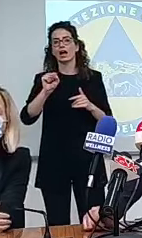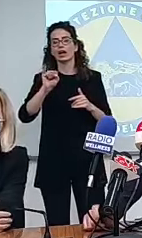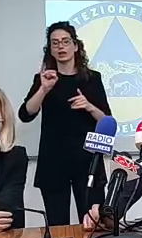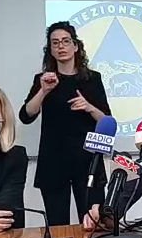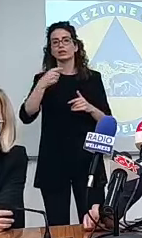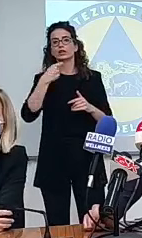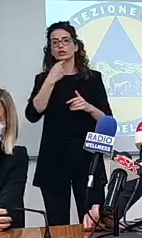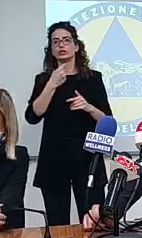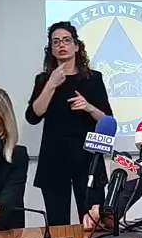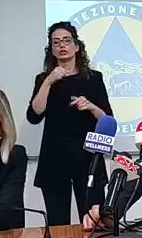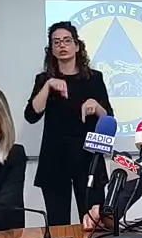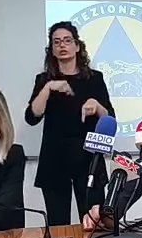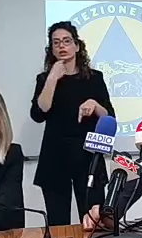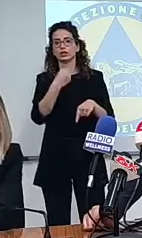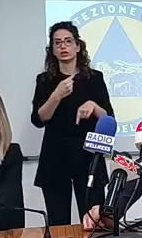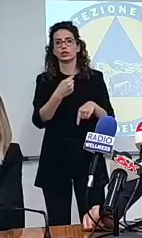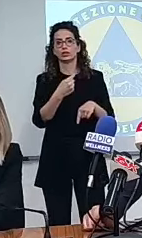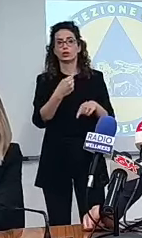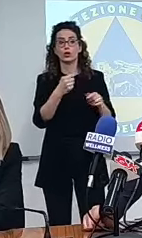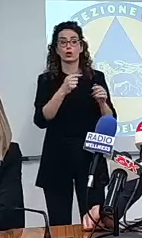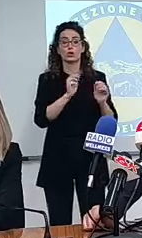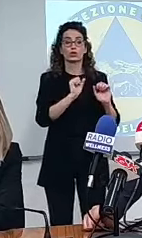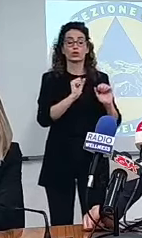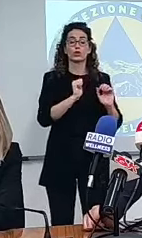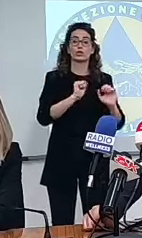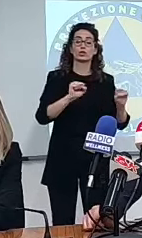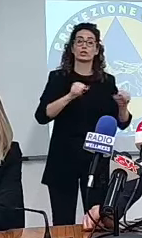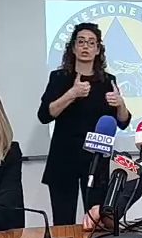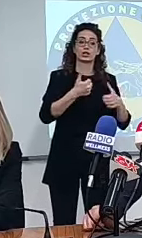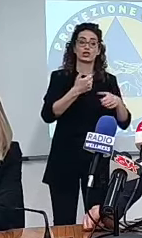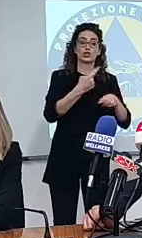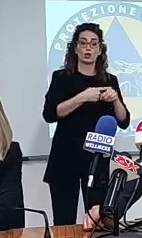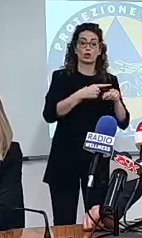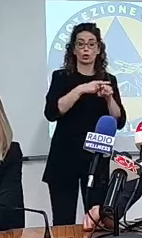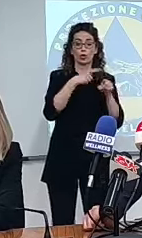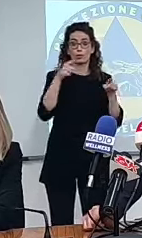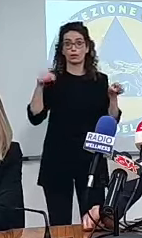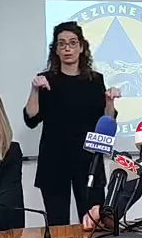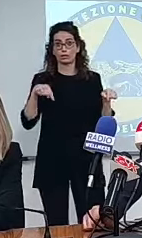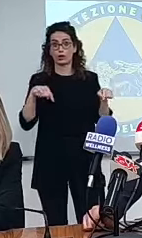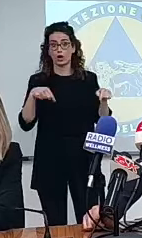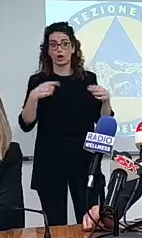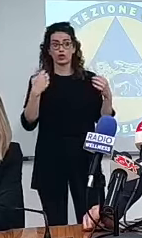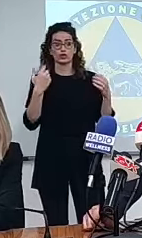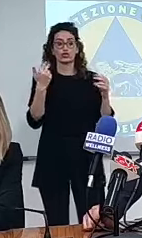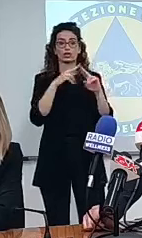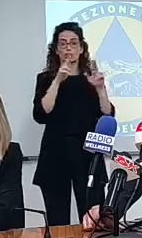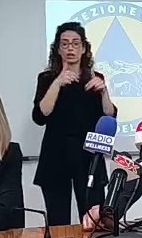hanno tenuto chiusi tutti i locali fino a oggi, quindi voglio dire, non è che